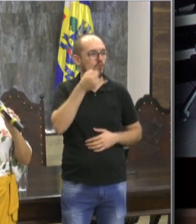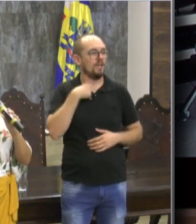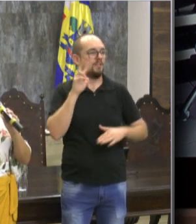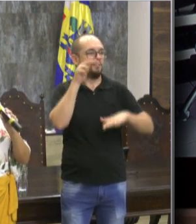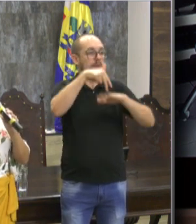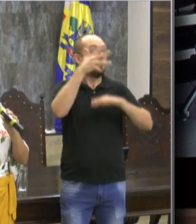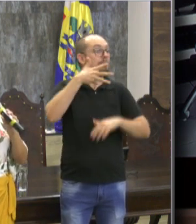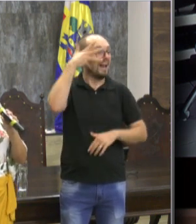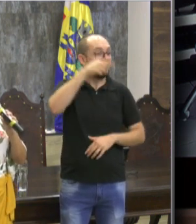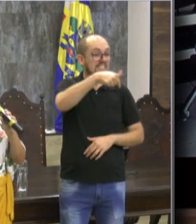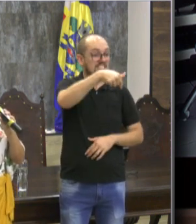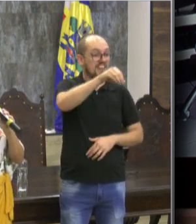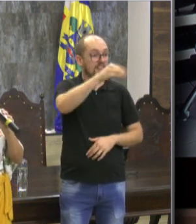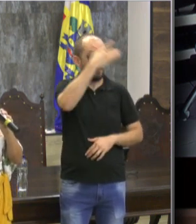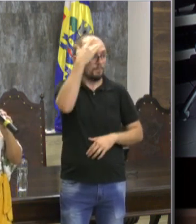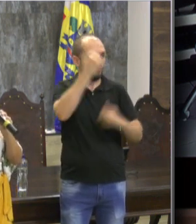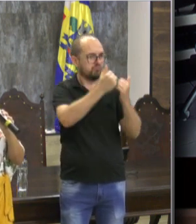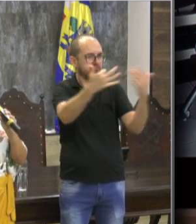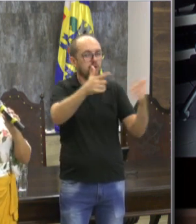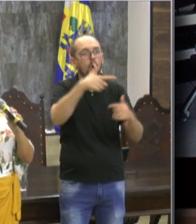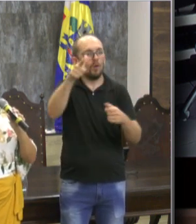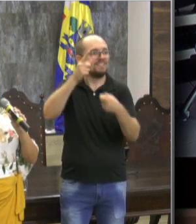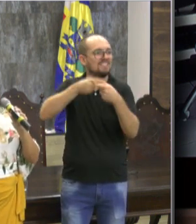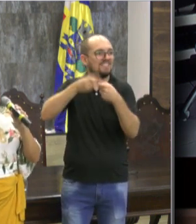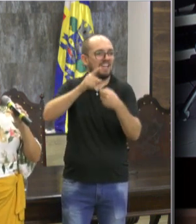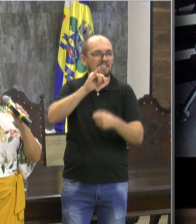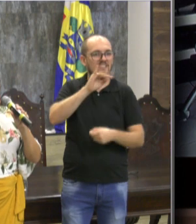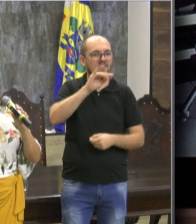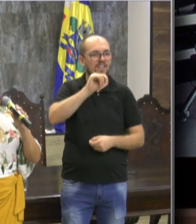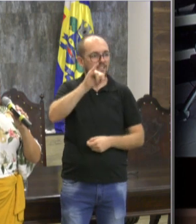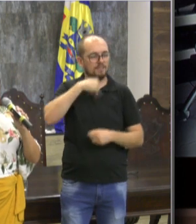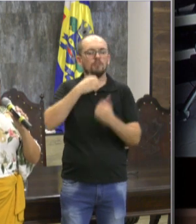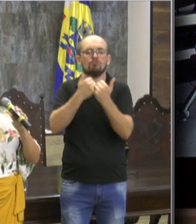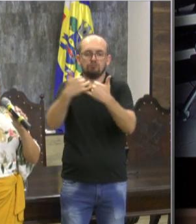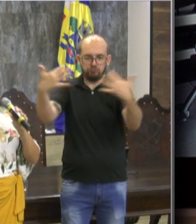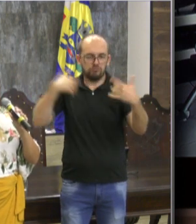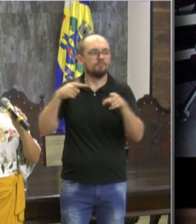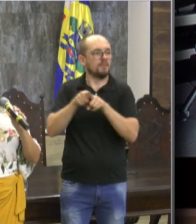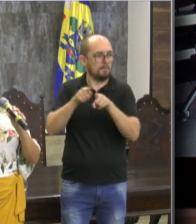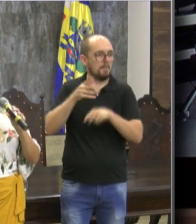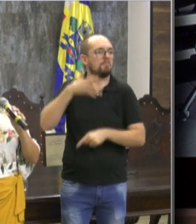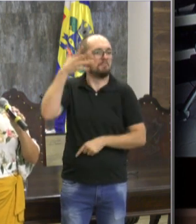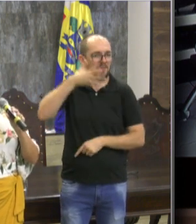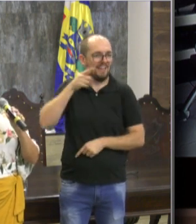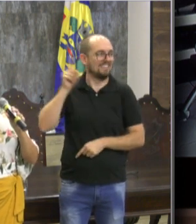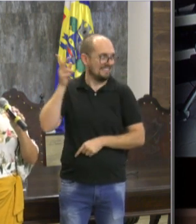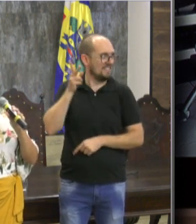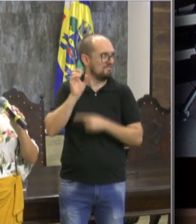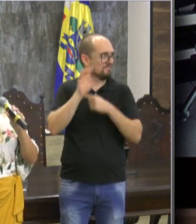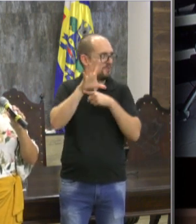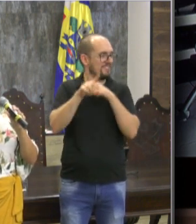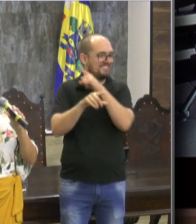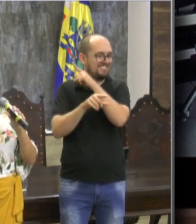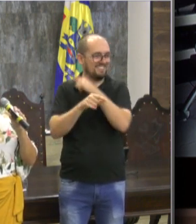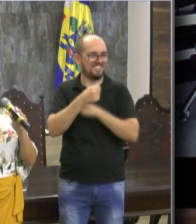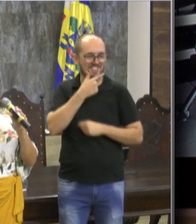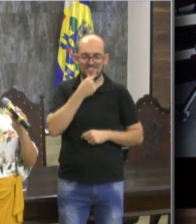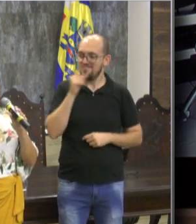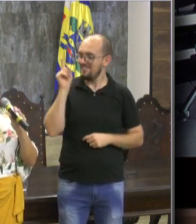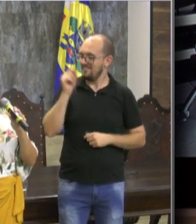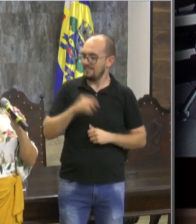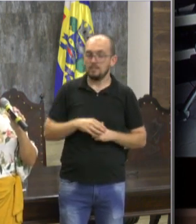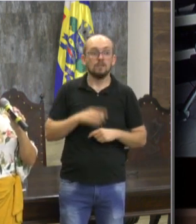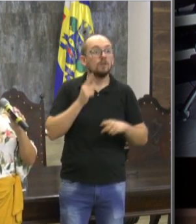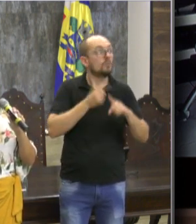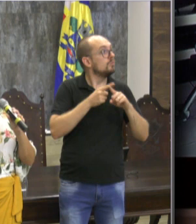para professores do município todo. A gente vai final de novembro. Eu trouxe assim, a imagem também do cabeleireiro e coloquei o meu